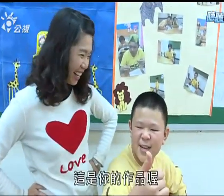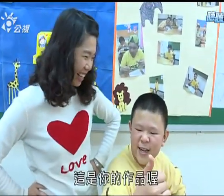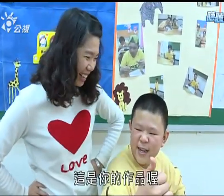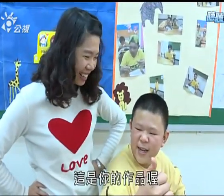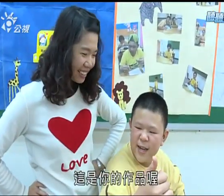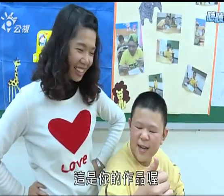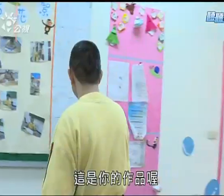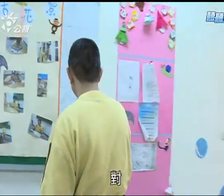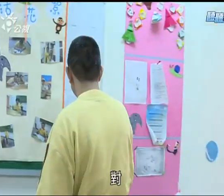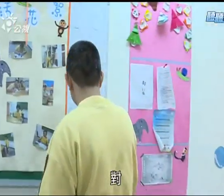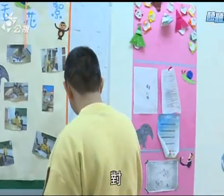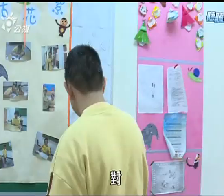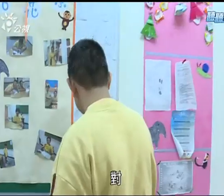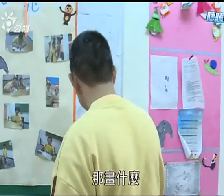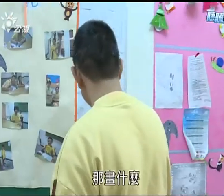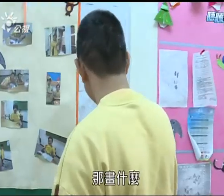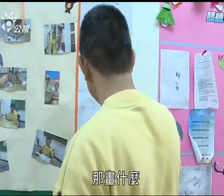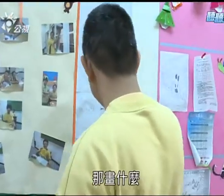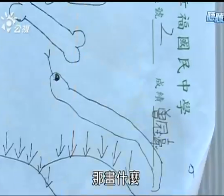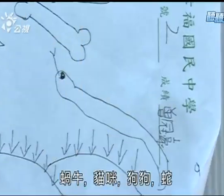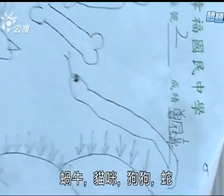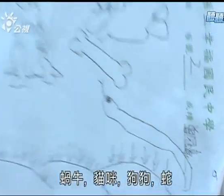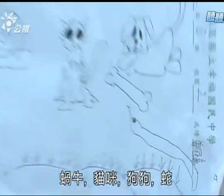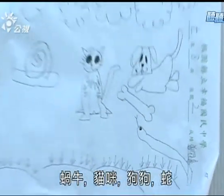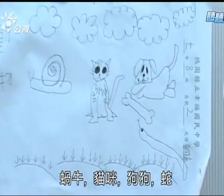你的作品哦。 对。 那画什么？ 蜗牛、猫